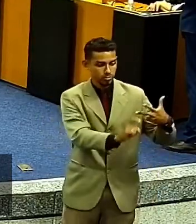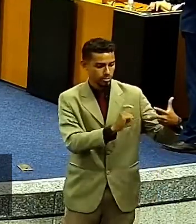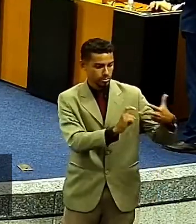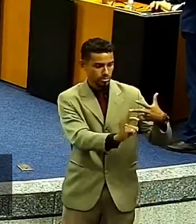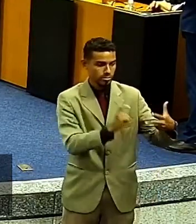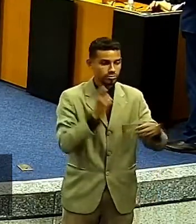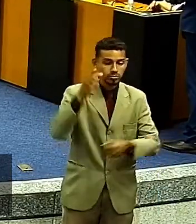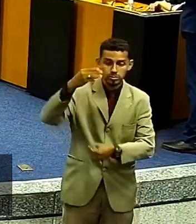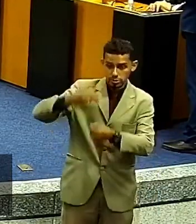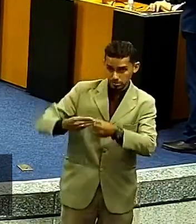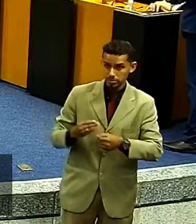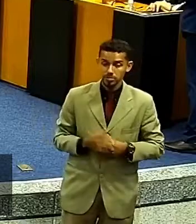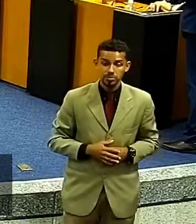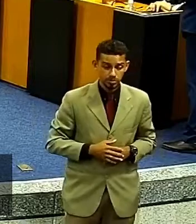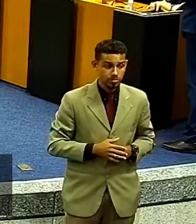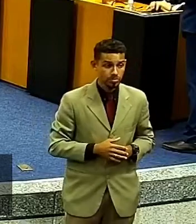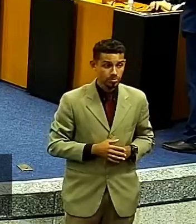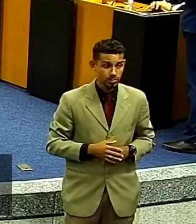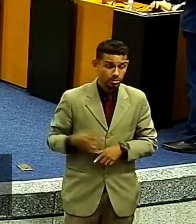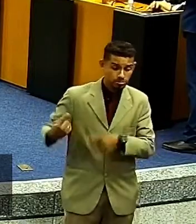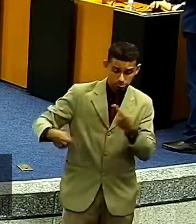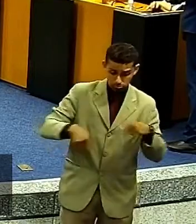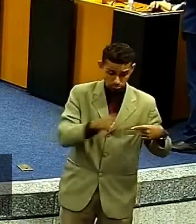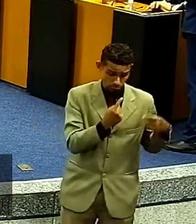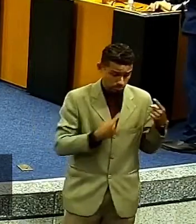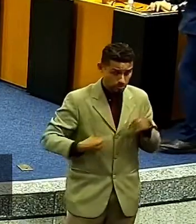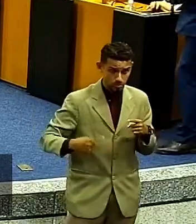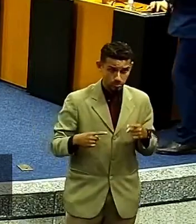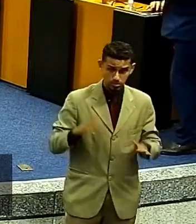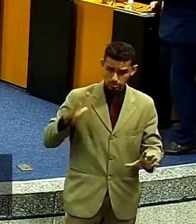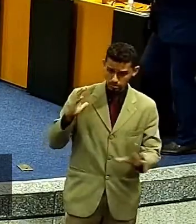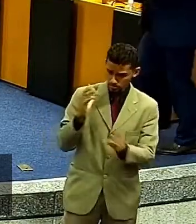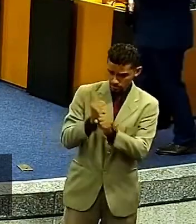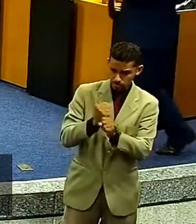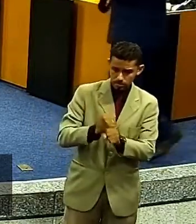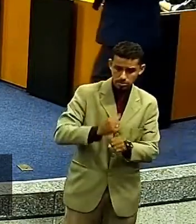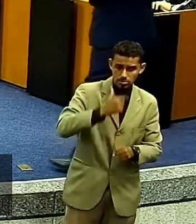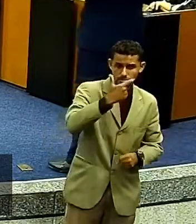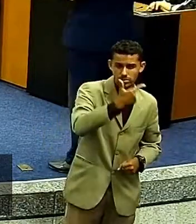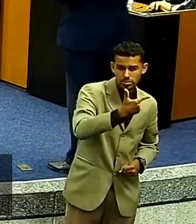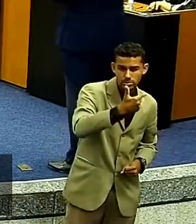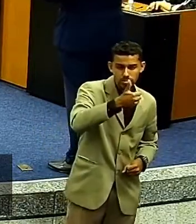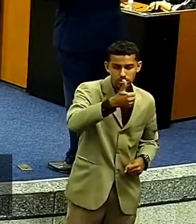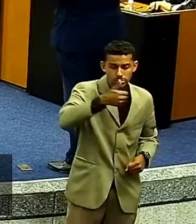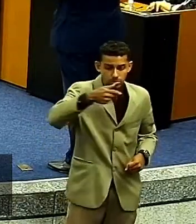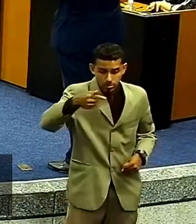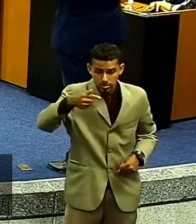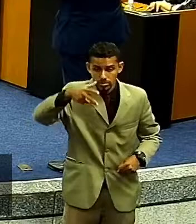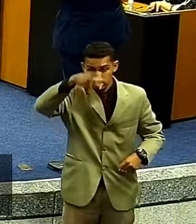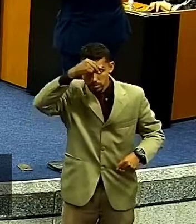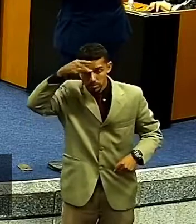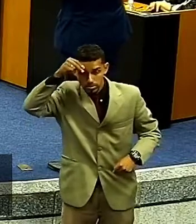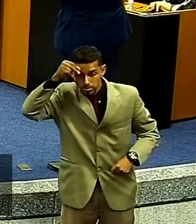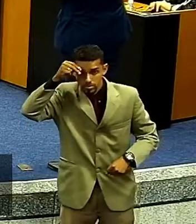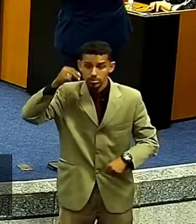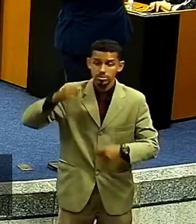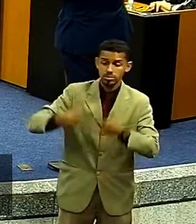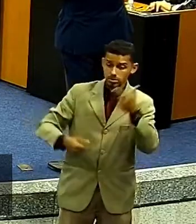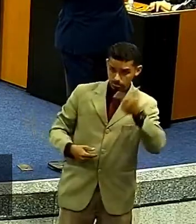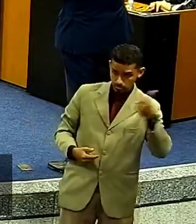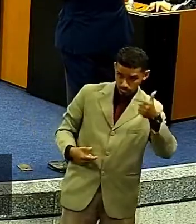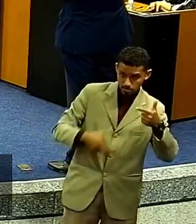Municipal estando em disputa 217 cargo de prefeito e de